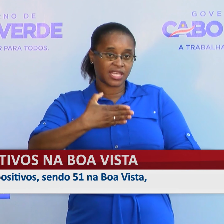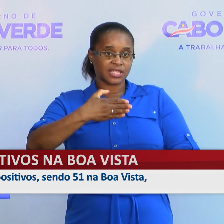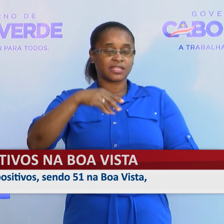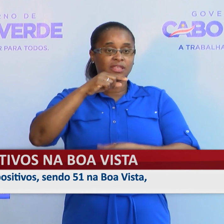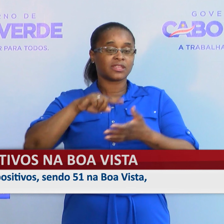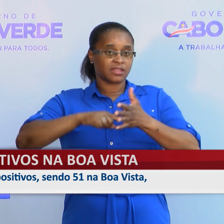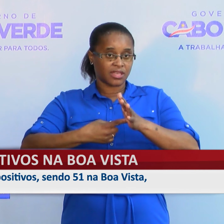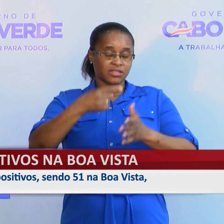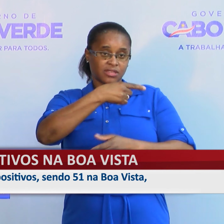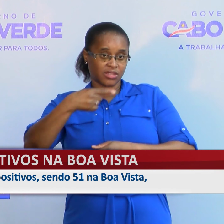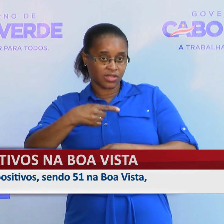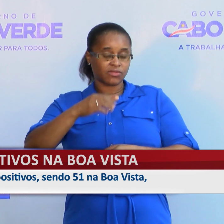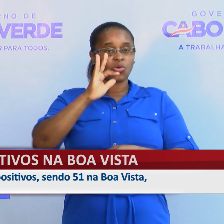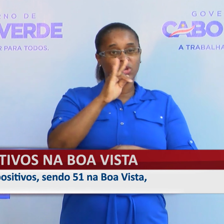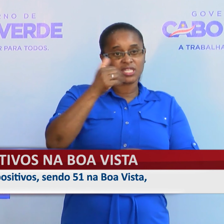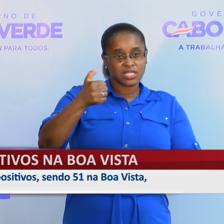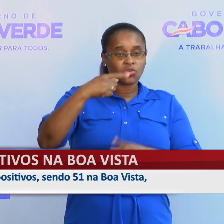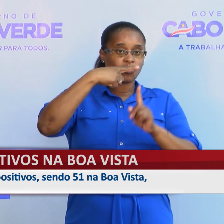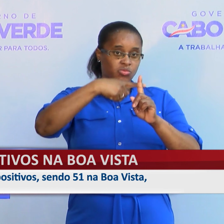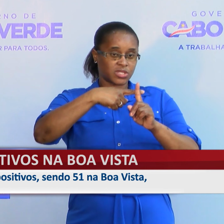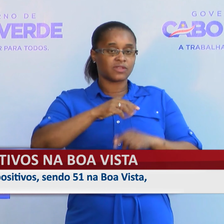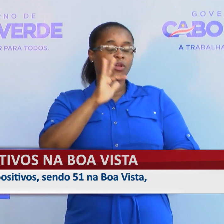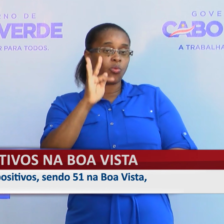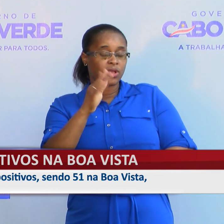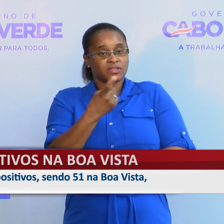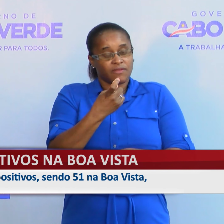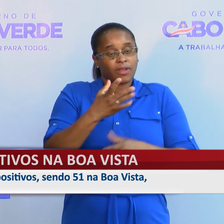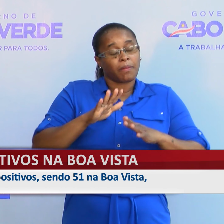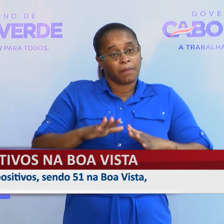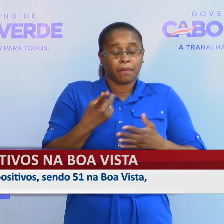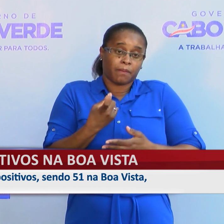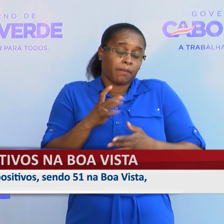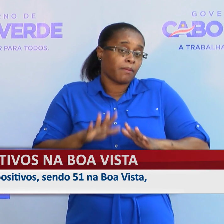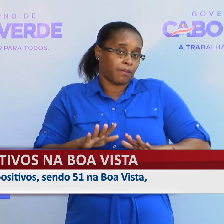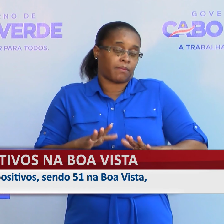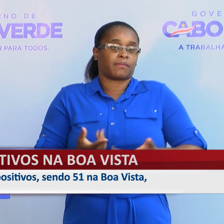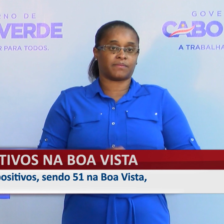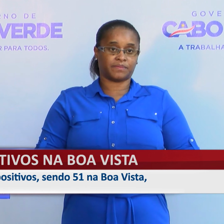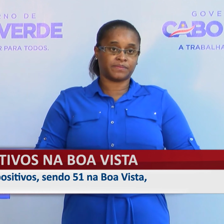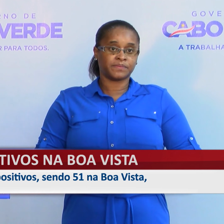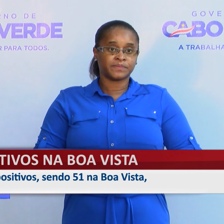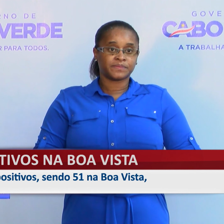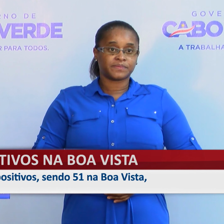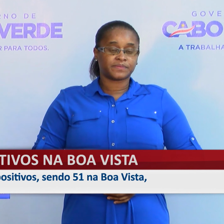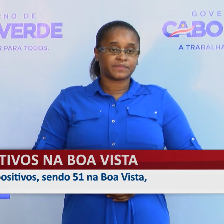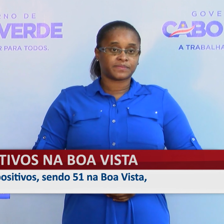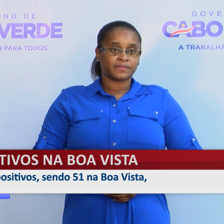45 positivos e 4 ainda estão pendentes de exames, de repetição.